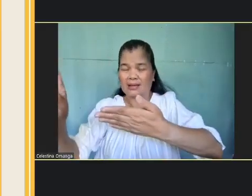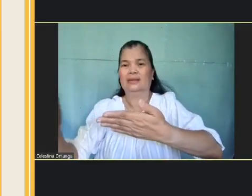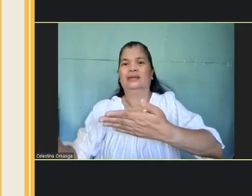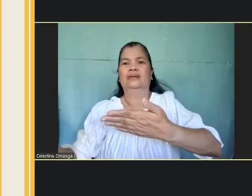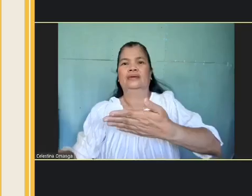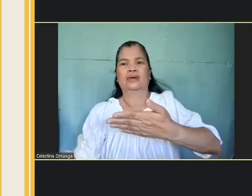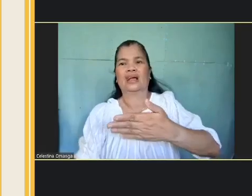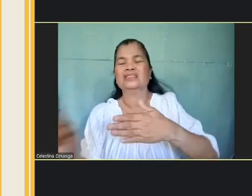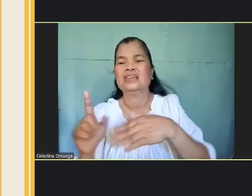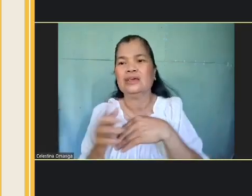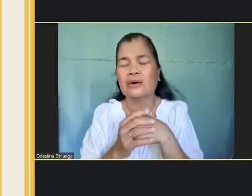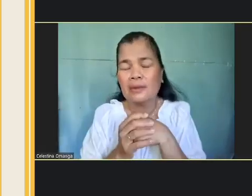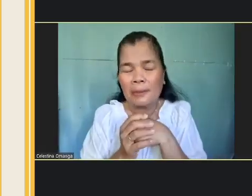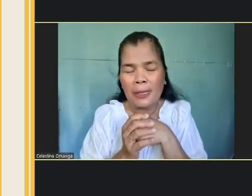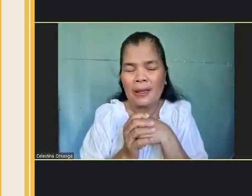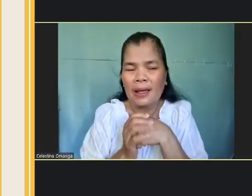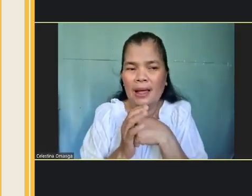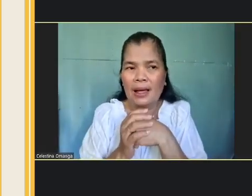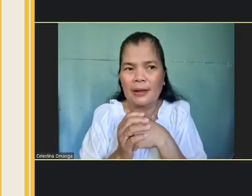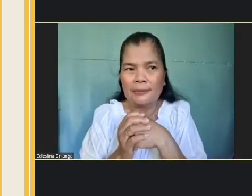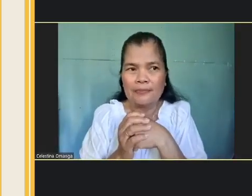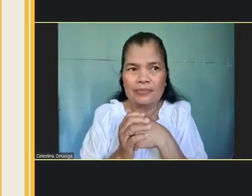week. Kasi yung